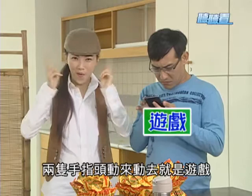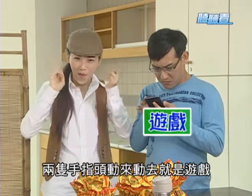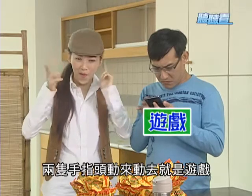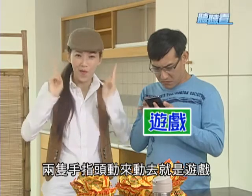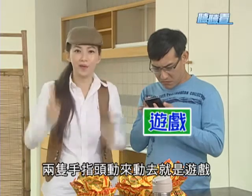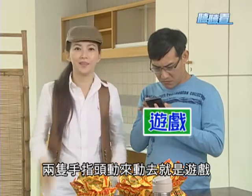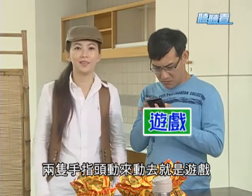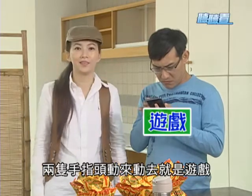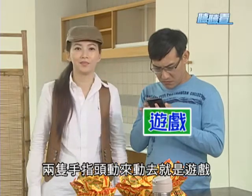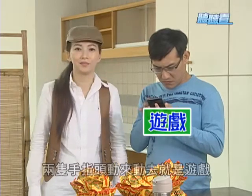戏，